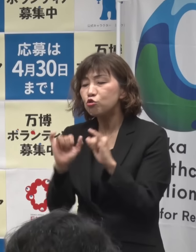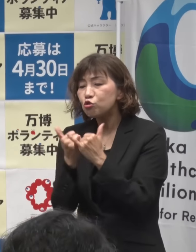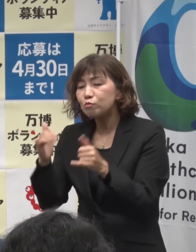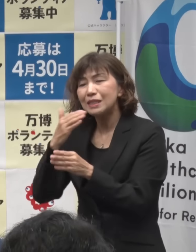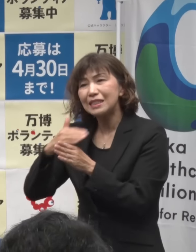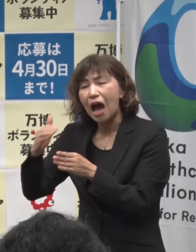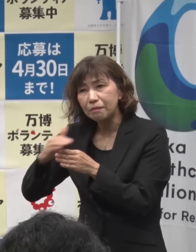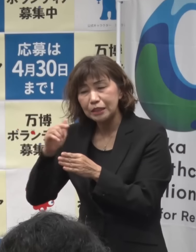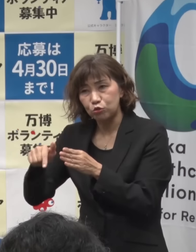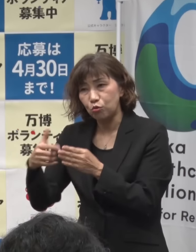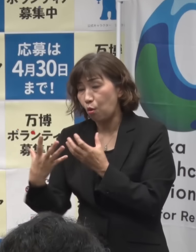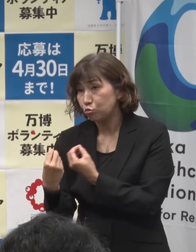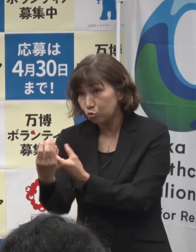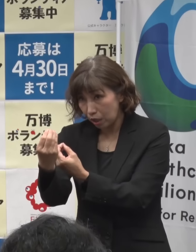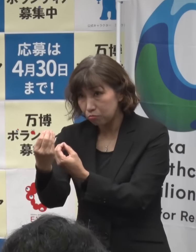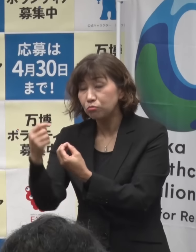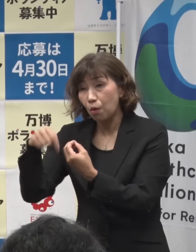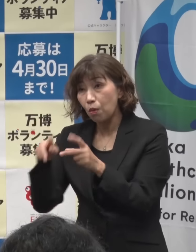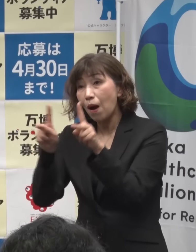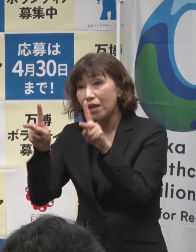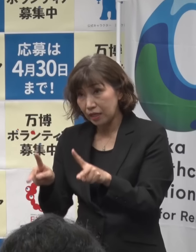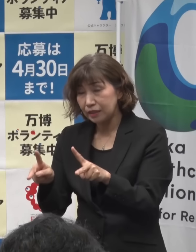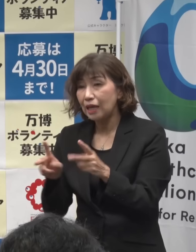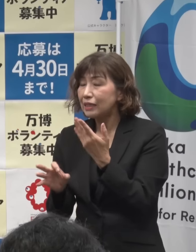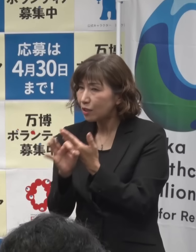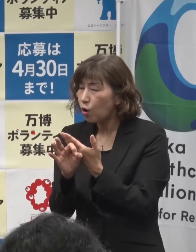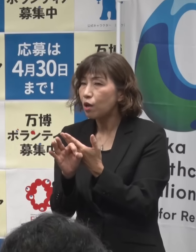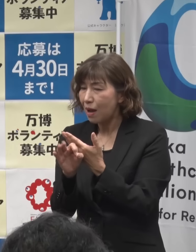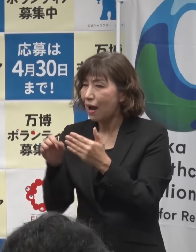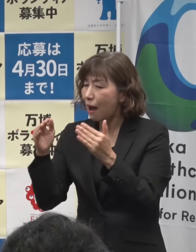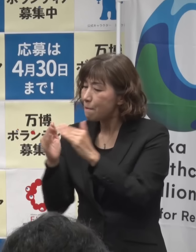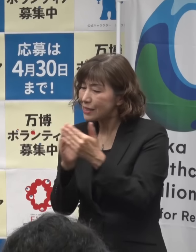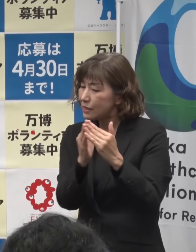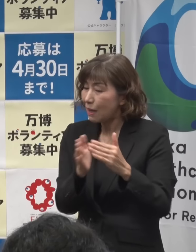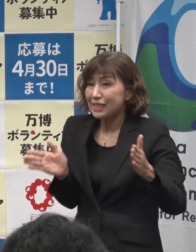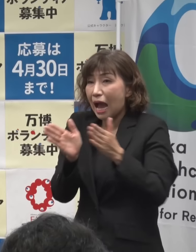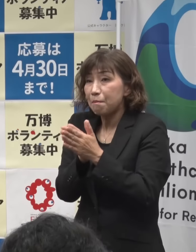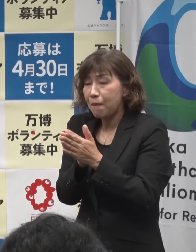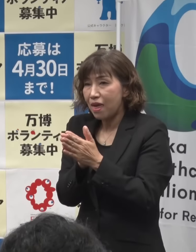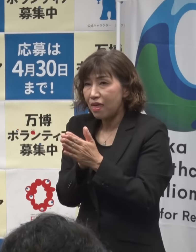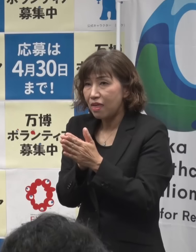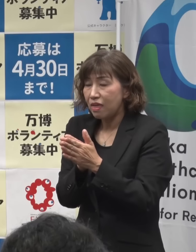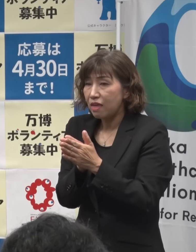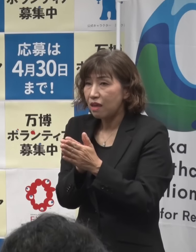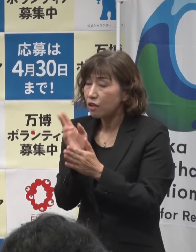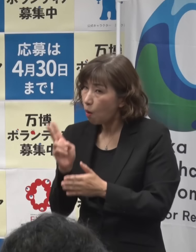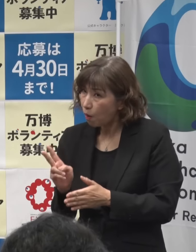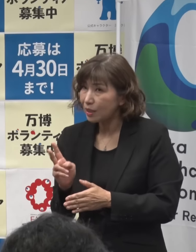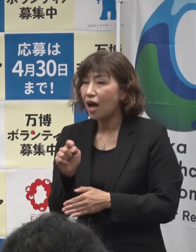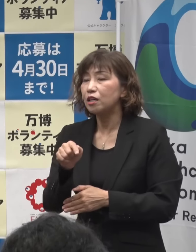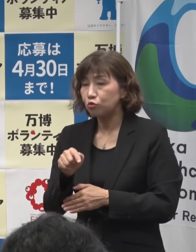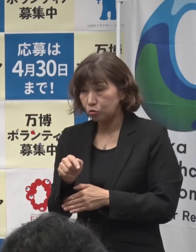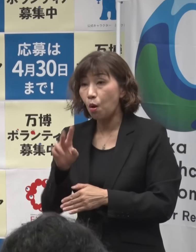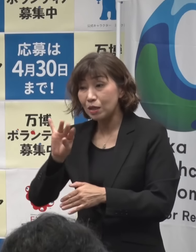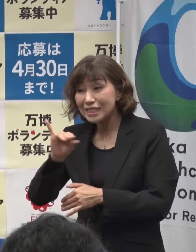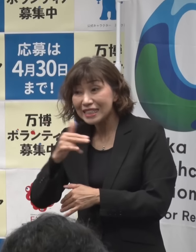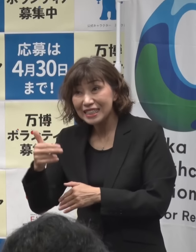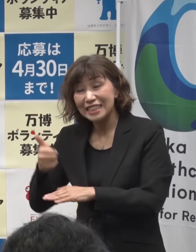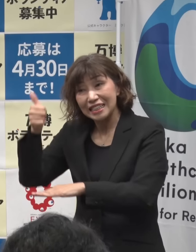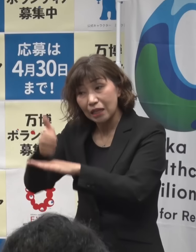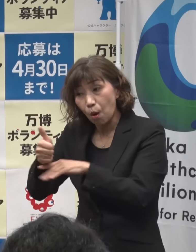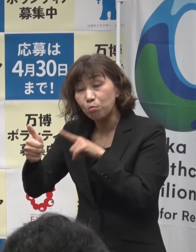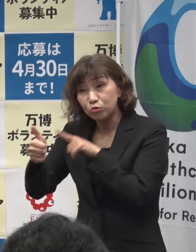います。でこ の, あの条例の中でもその合併ということにもあの言及があると思うんですけれども、あの知事、あの今後そのトップ知事をトップとするその本部を